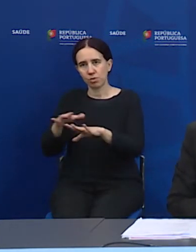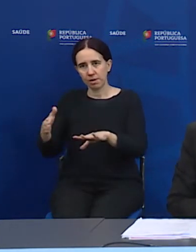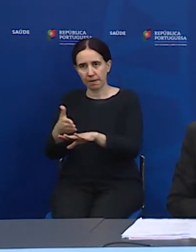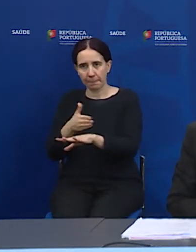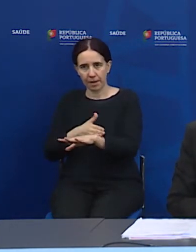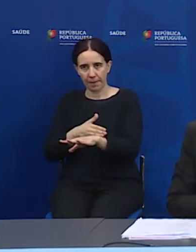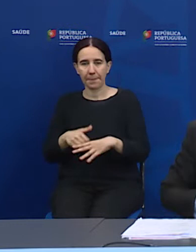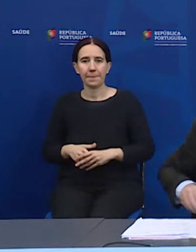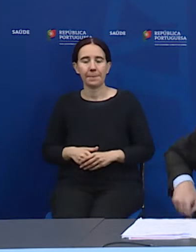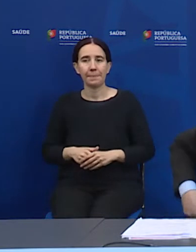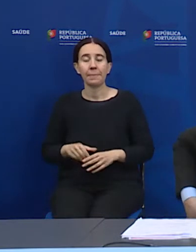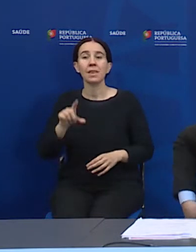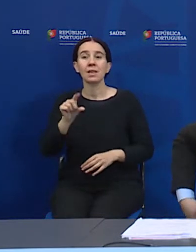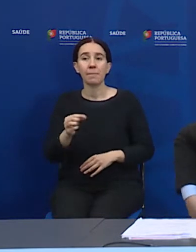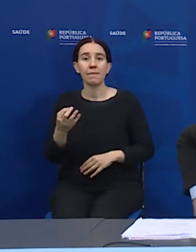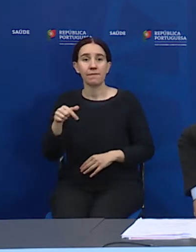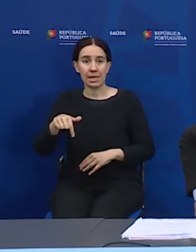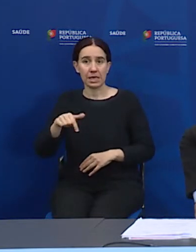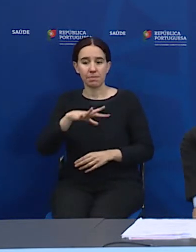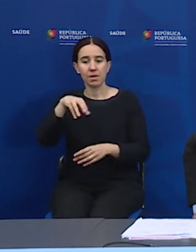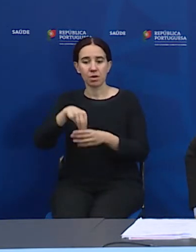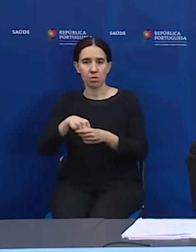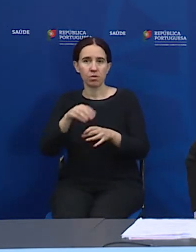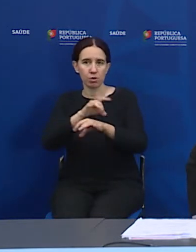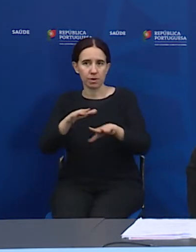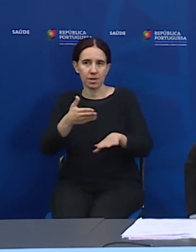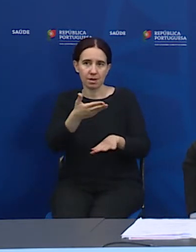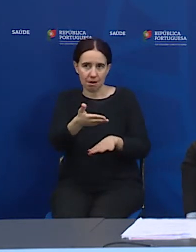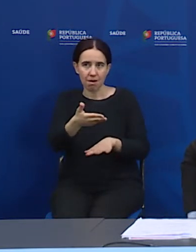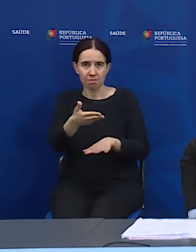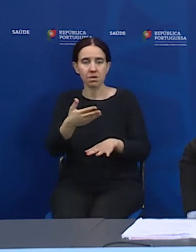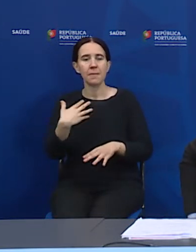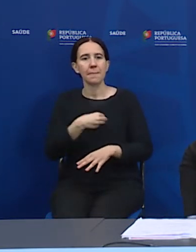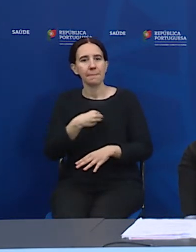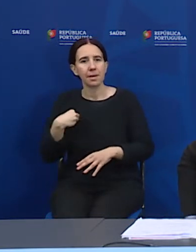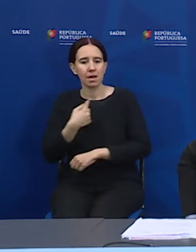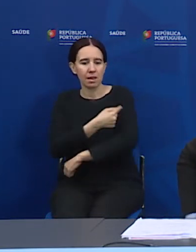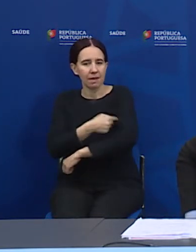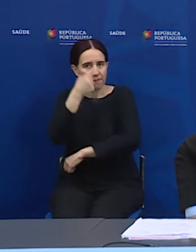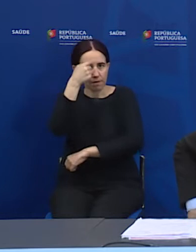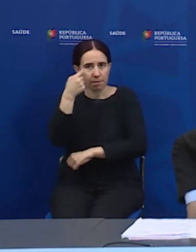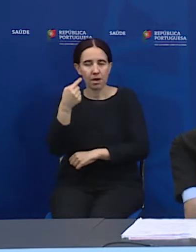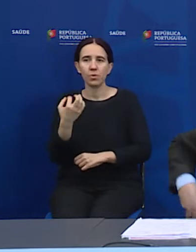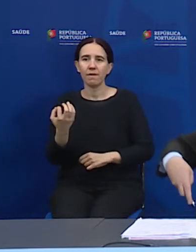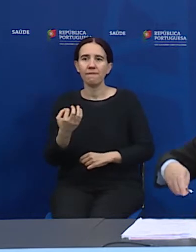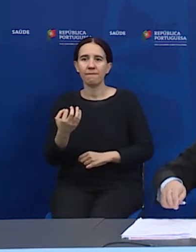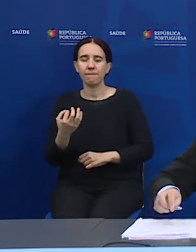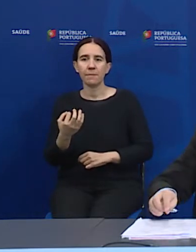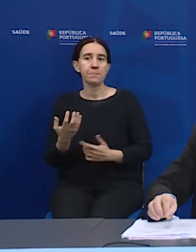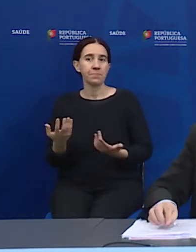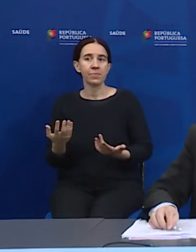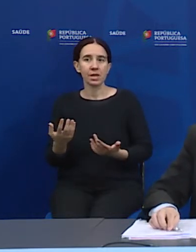obviamente também aqui devem ser incluídos os hospitais através dos médicos e enfermeiros que